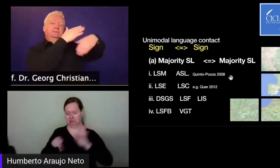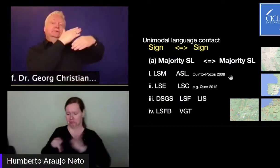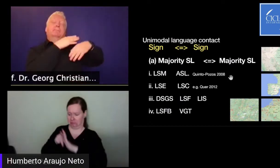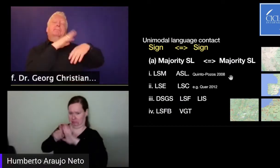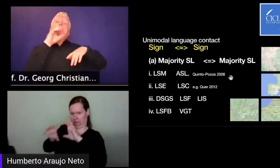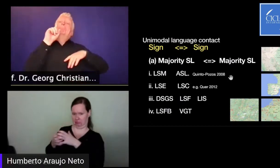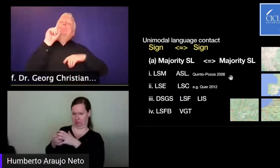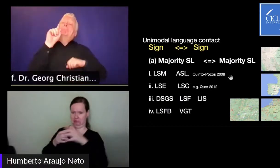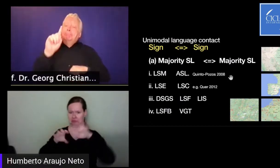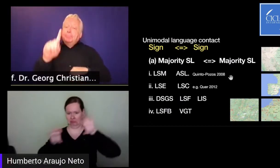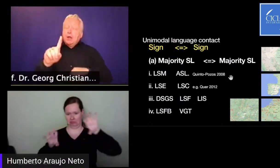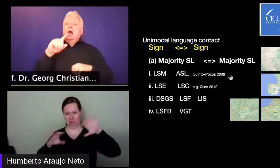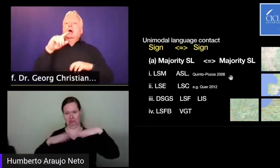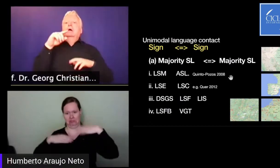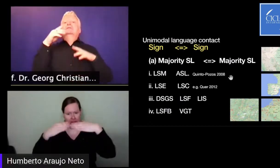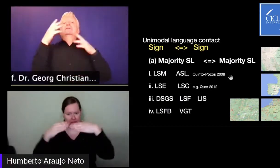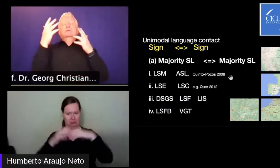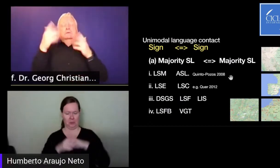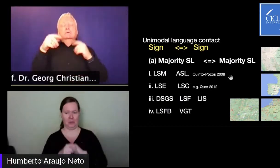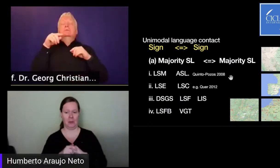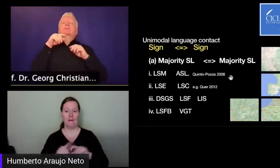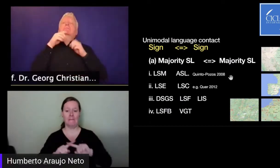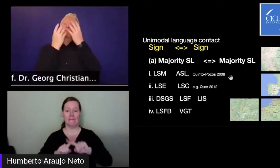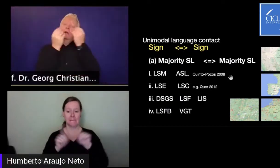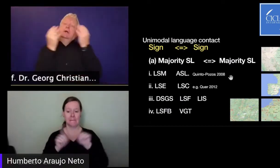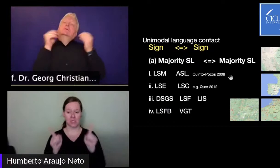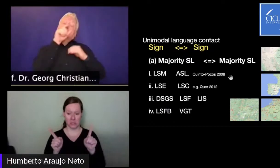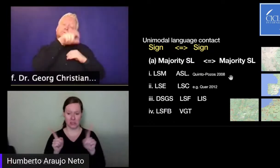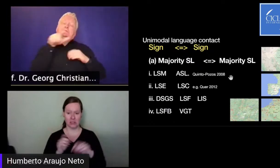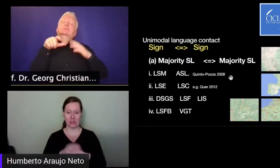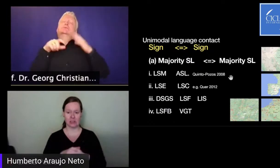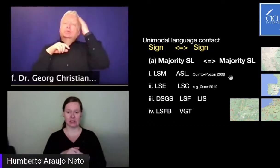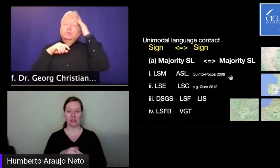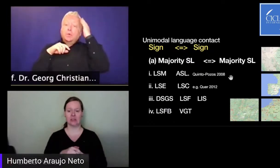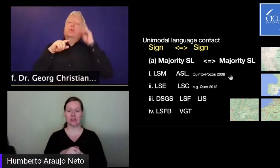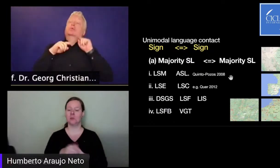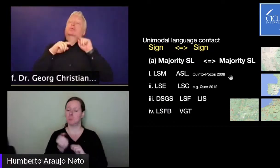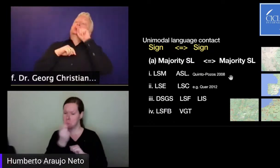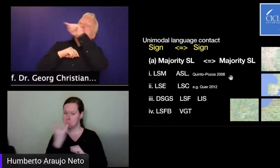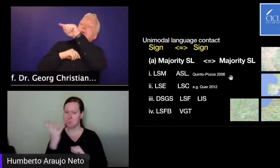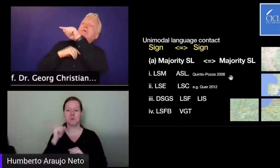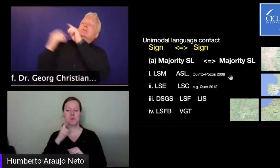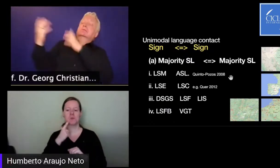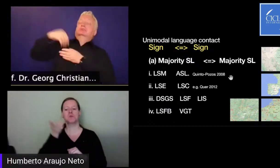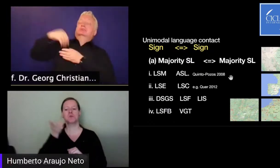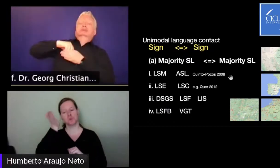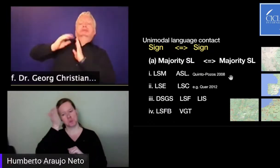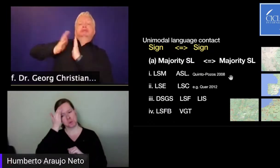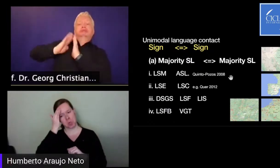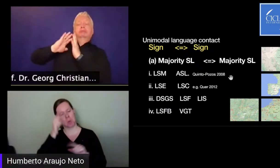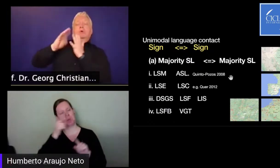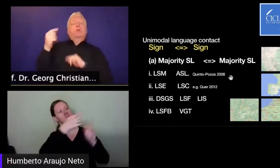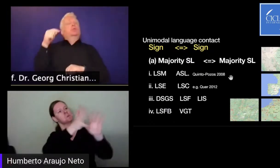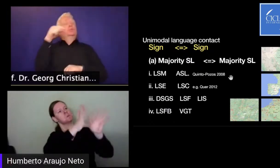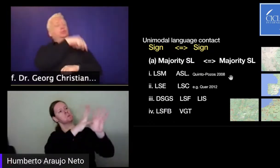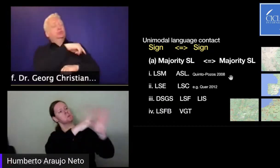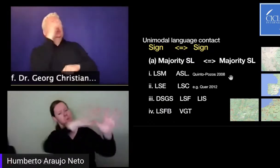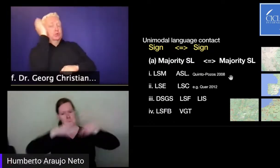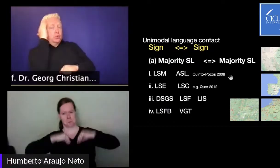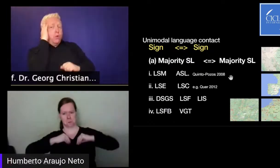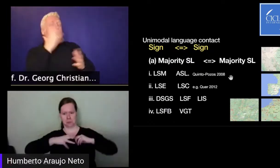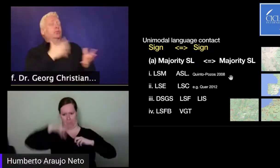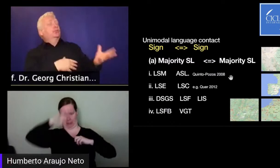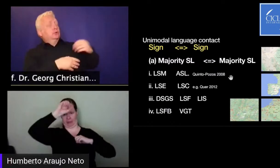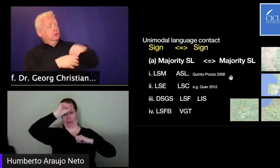algumas regiões que são próximas e que acabam, por serem próximas, desenvolvendo esses contatos, tá? Então, às